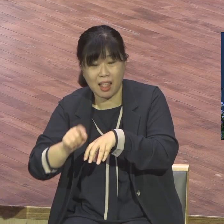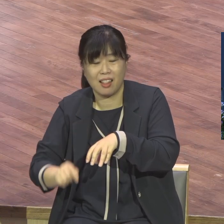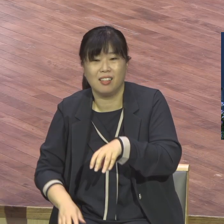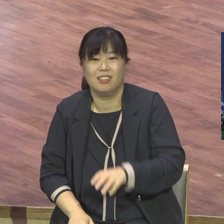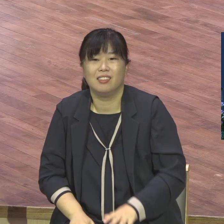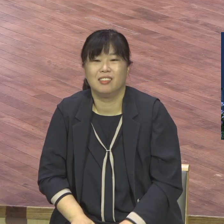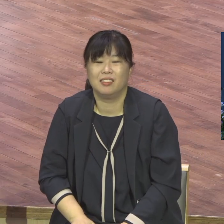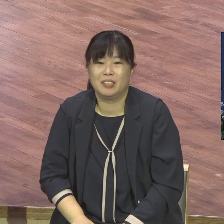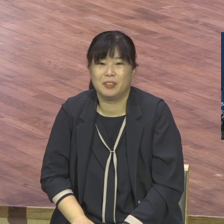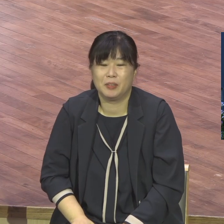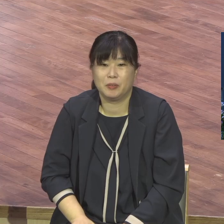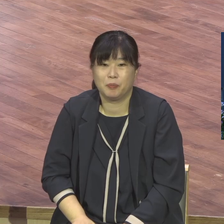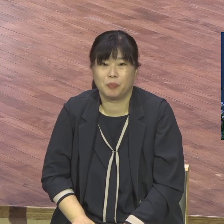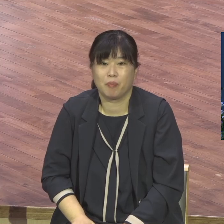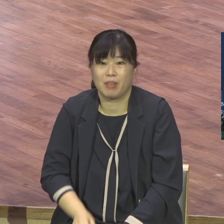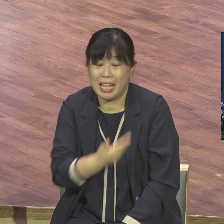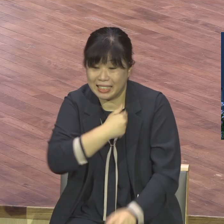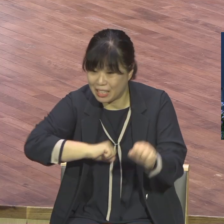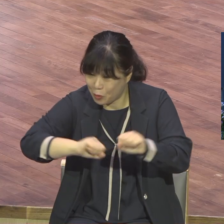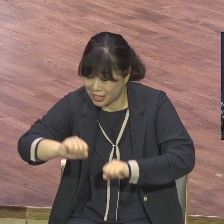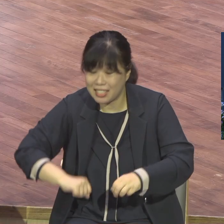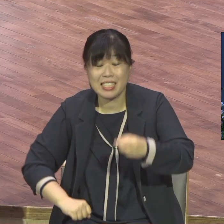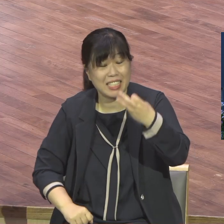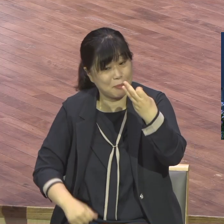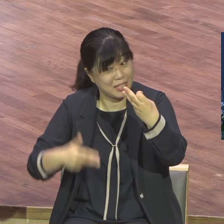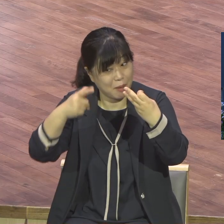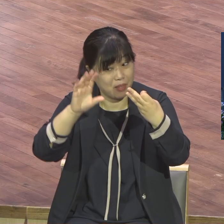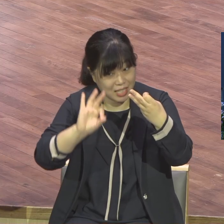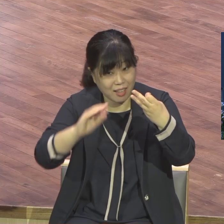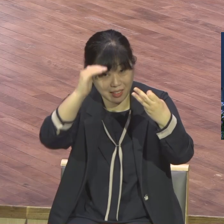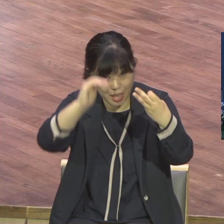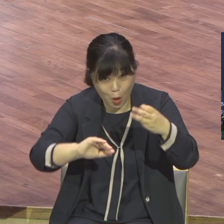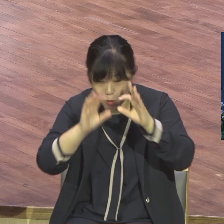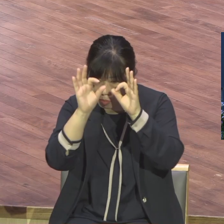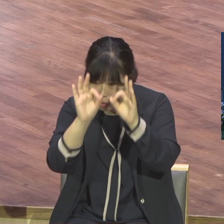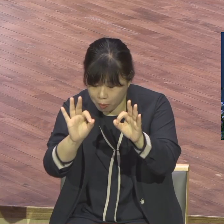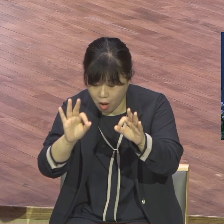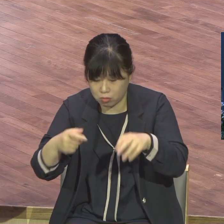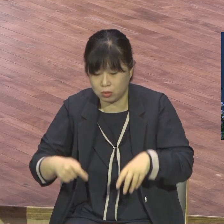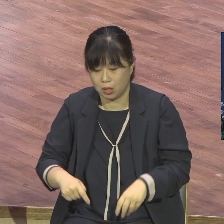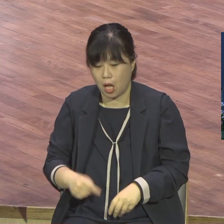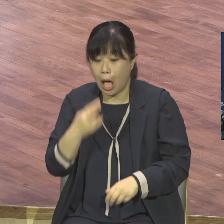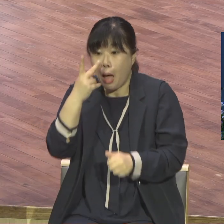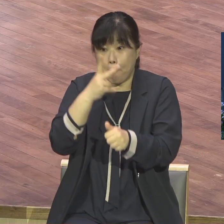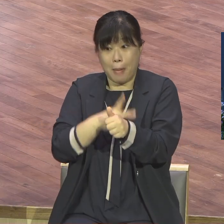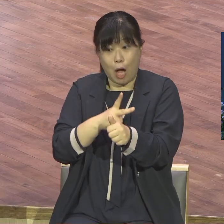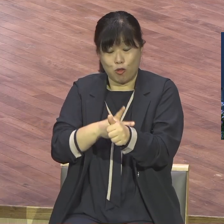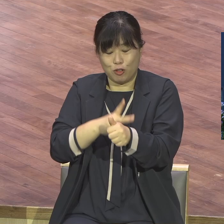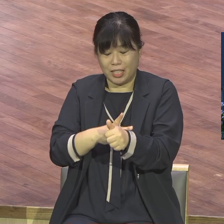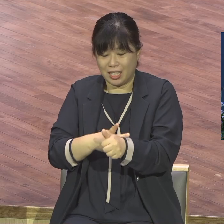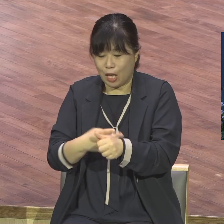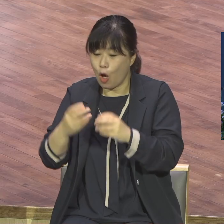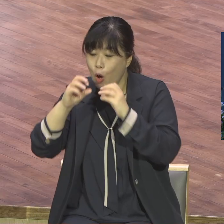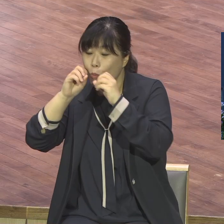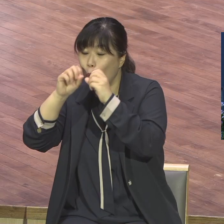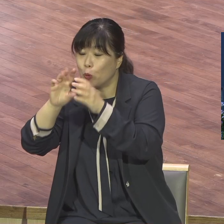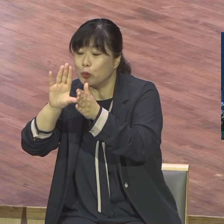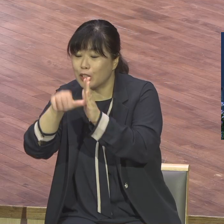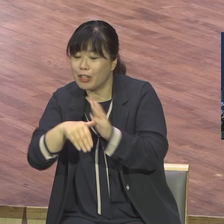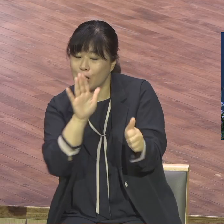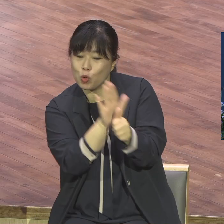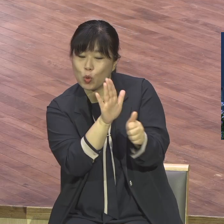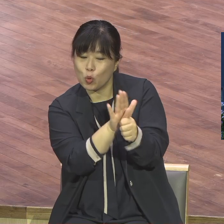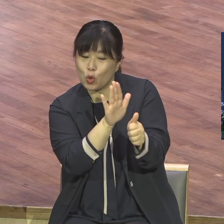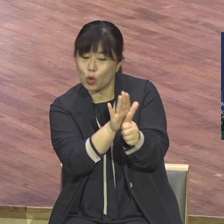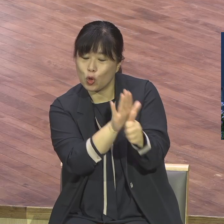확장시켰다. 사도행전 13장에 보면 이 사역을 위해서 쓰임받은 교회가 안디옥 교회예요.